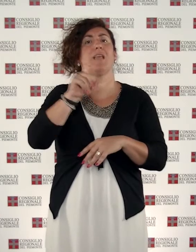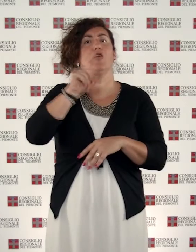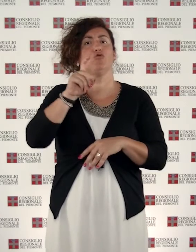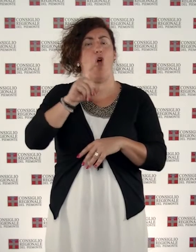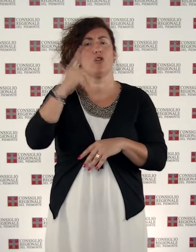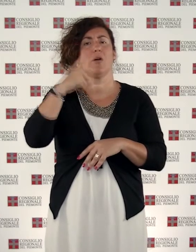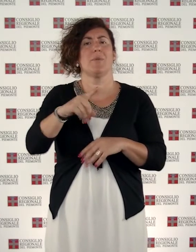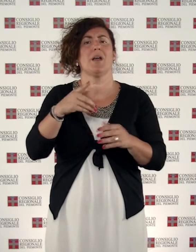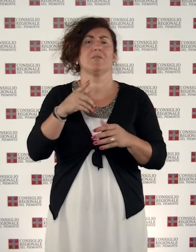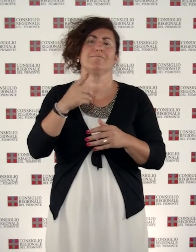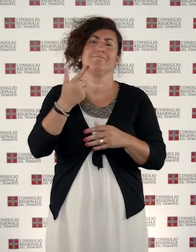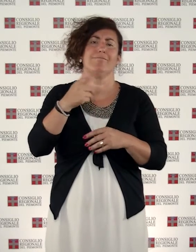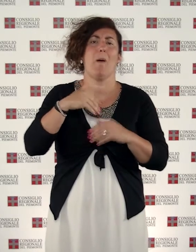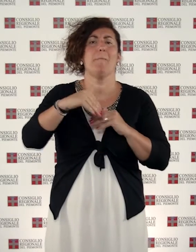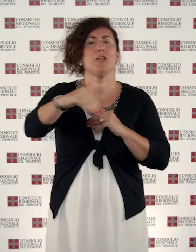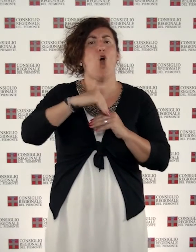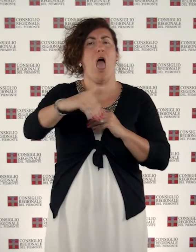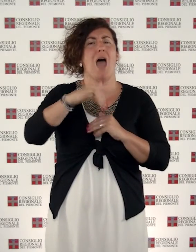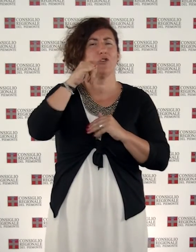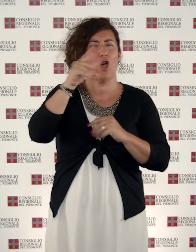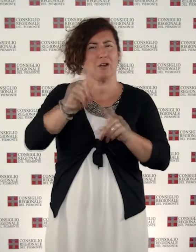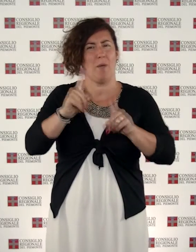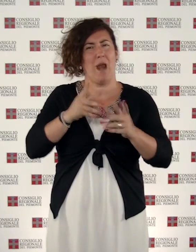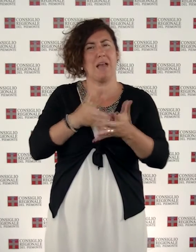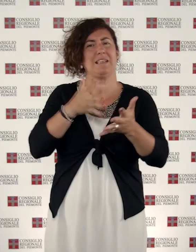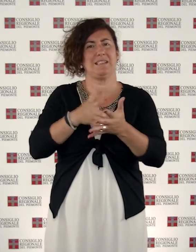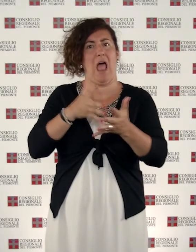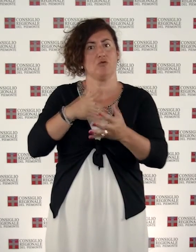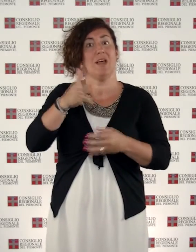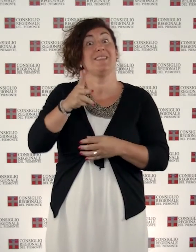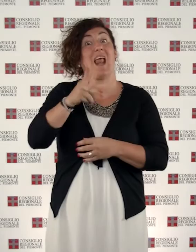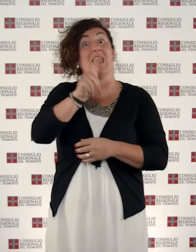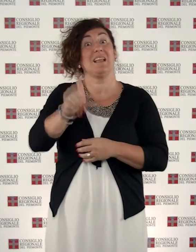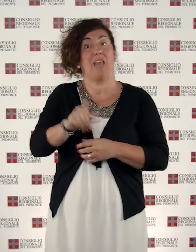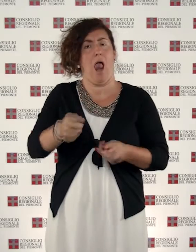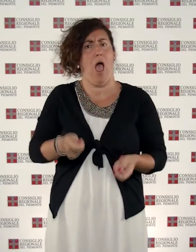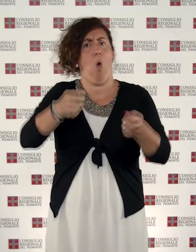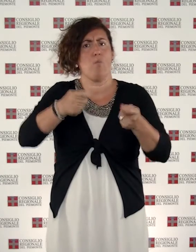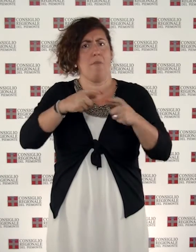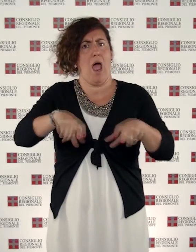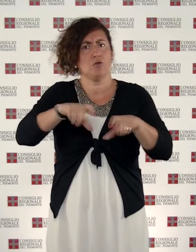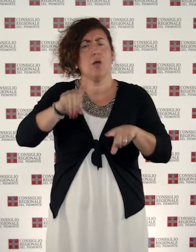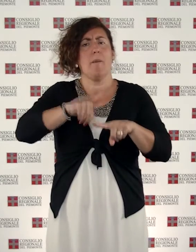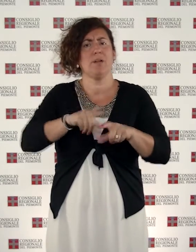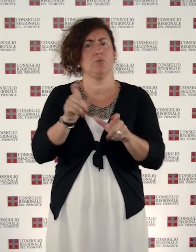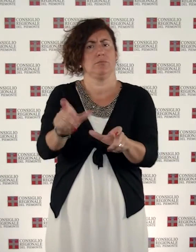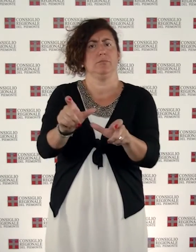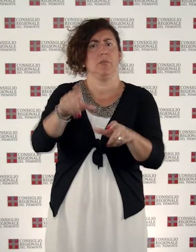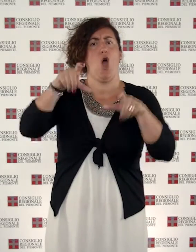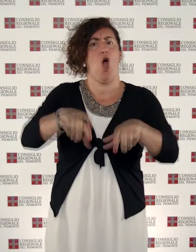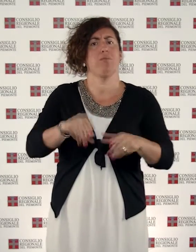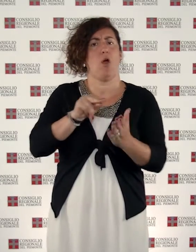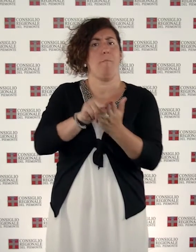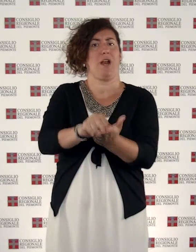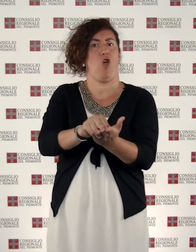alta velocità Torino-Milano, su cui Trenitalia ha introdotto nuovi aumenti e l'obbligo di prenotazione. I documenti impegnano